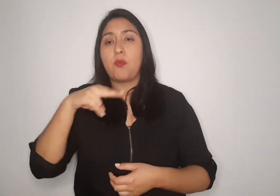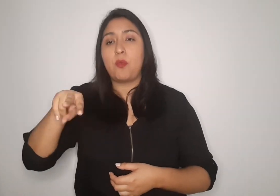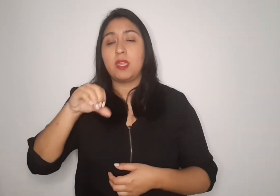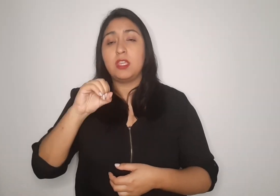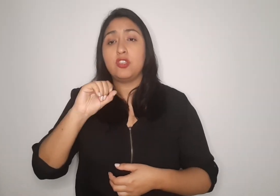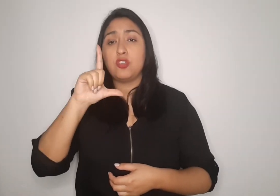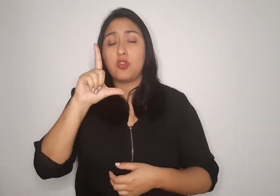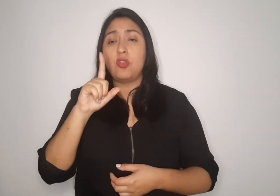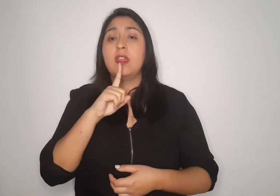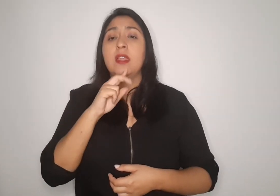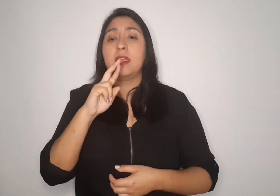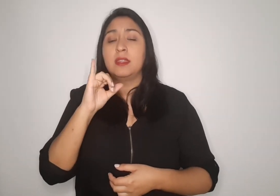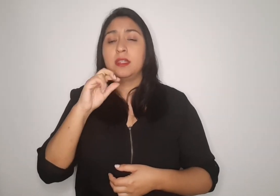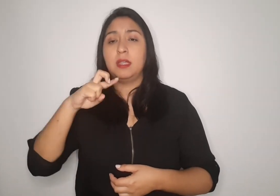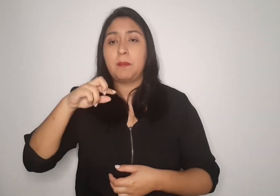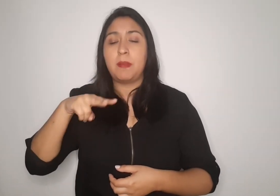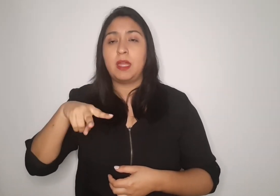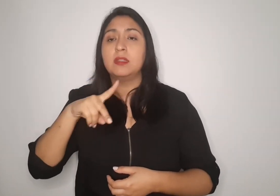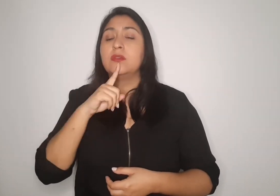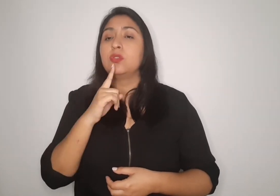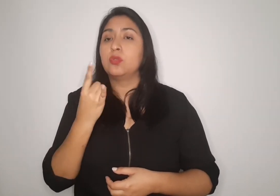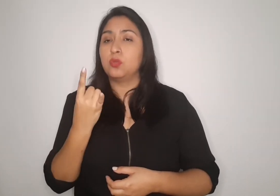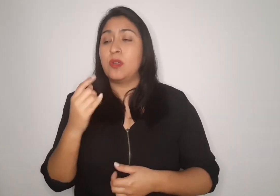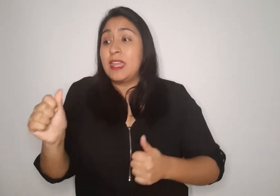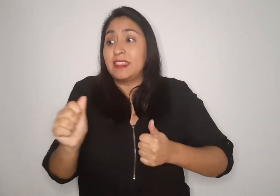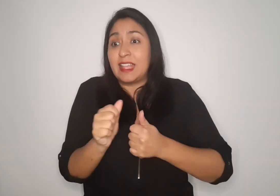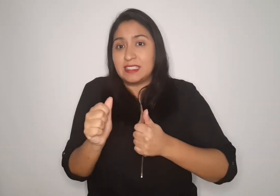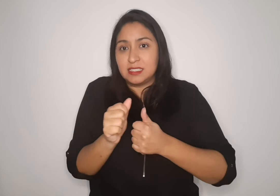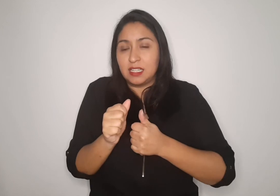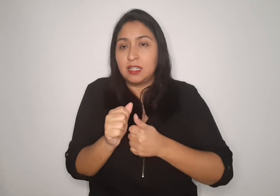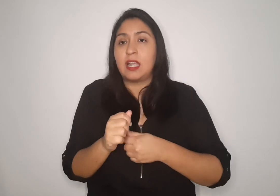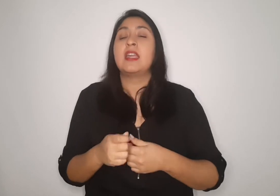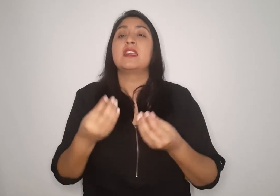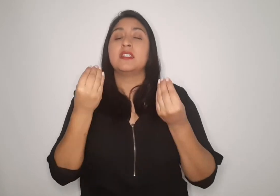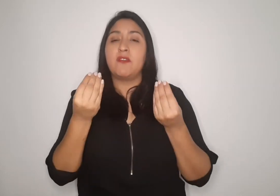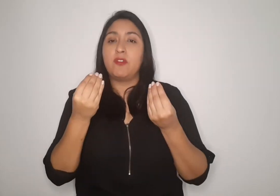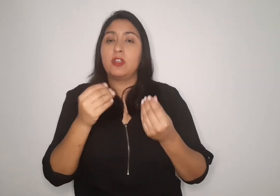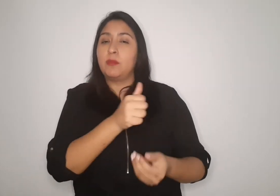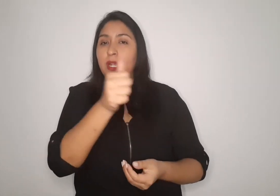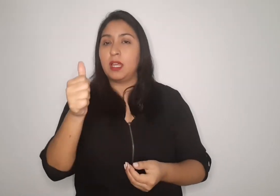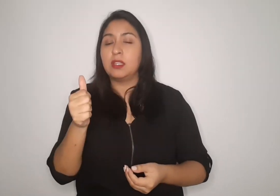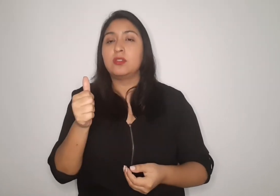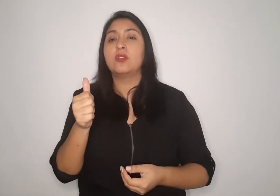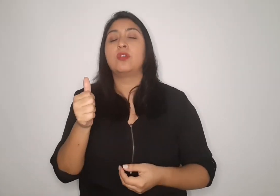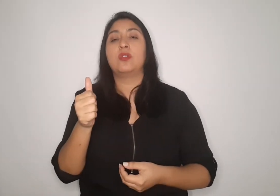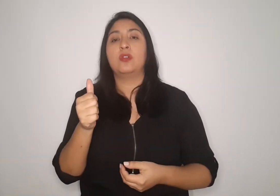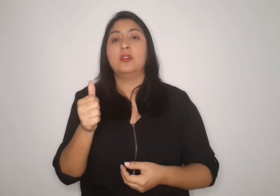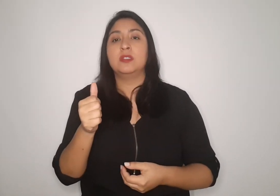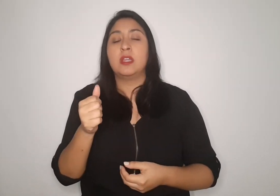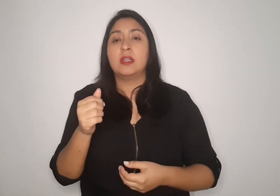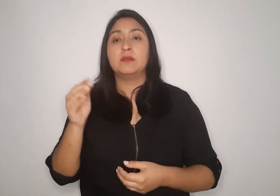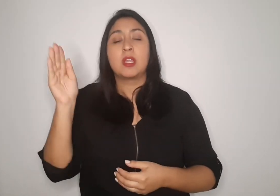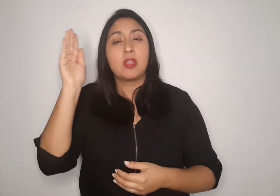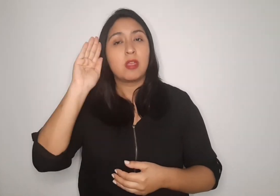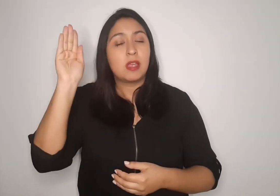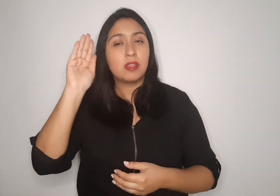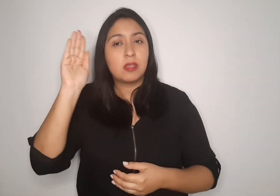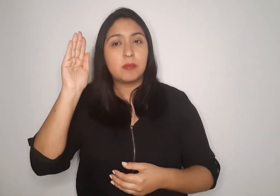acerca el Huiñol Tripantu, que sea bueno para todas y para todos. Nos despedimos y nos encontramos en un próximo Café en el